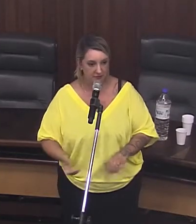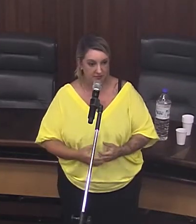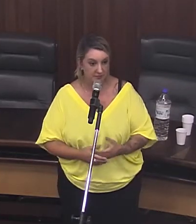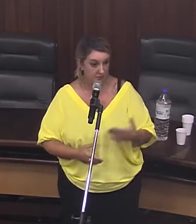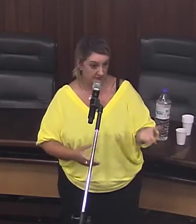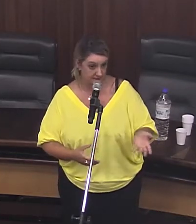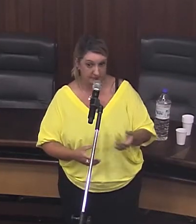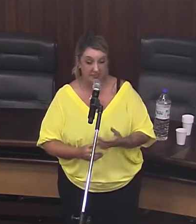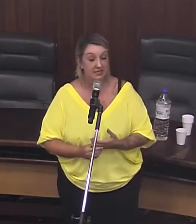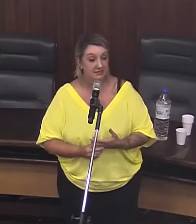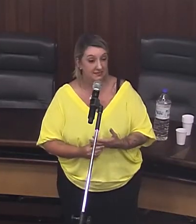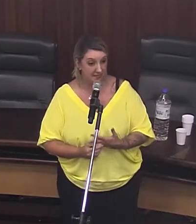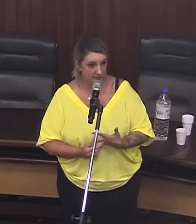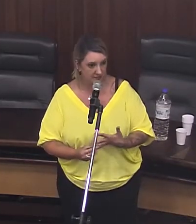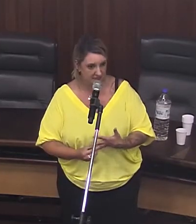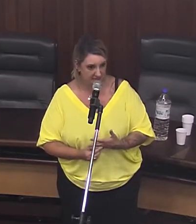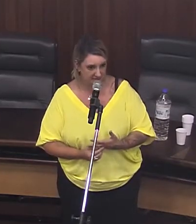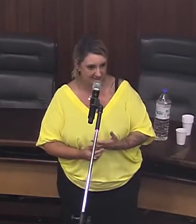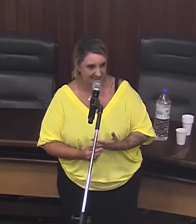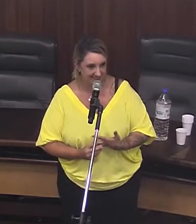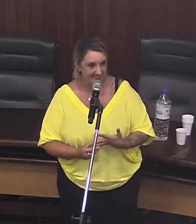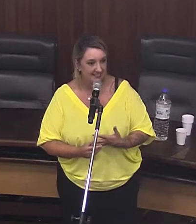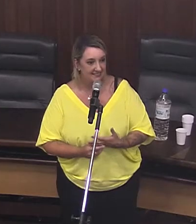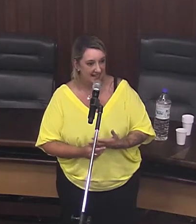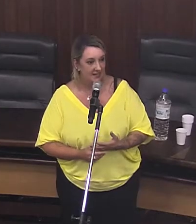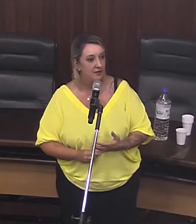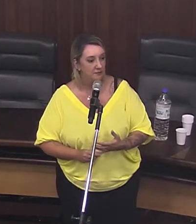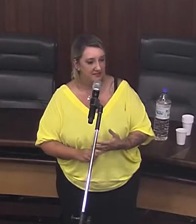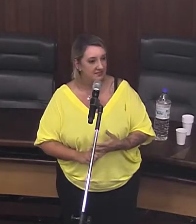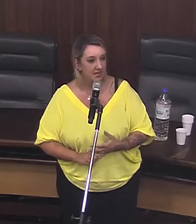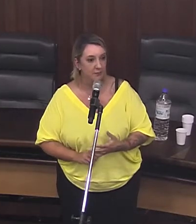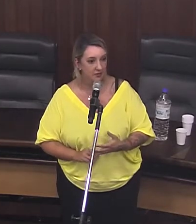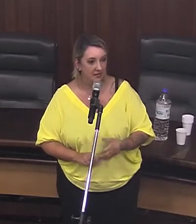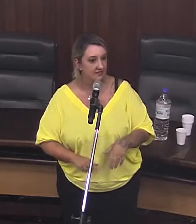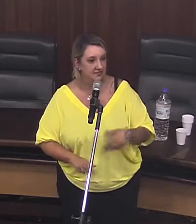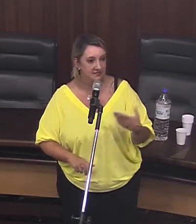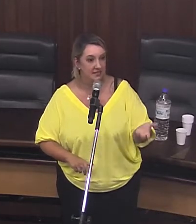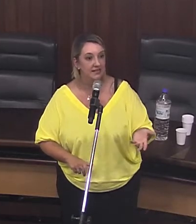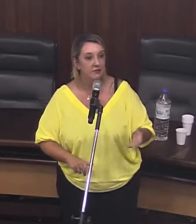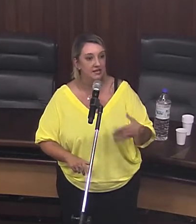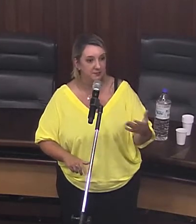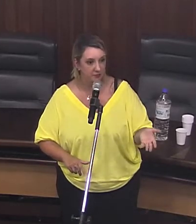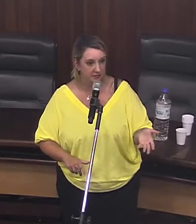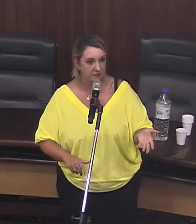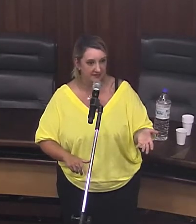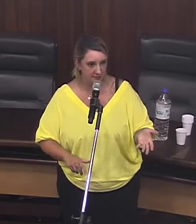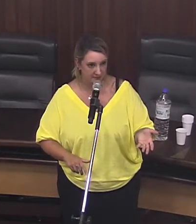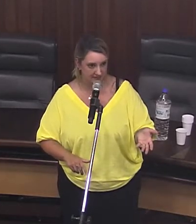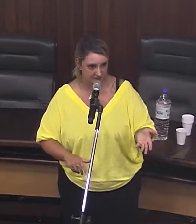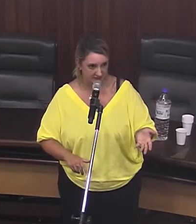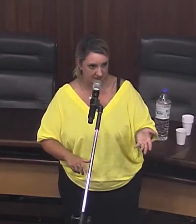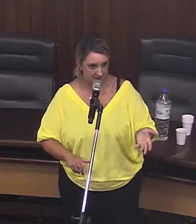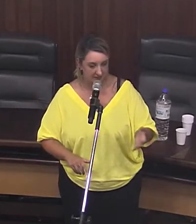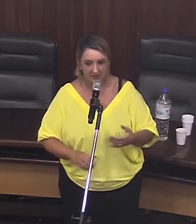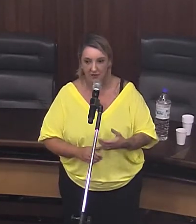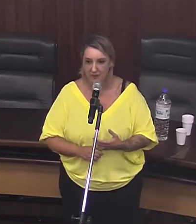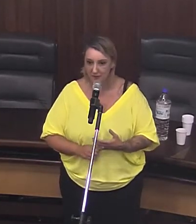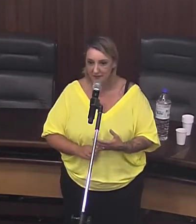dia, passou uma semana. Vocês lembram a gente. Tá? Mas, assim, é porque, às vezes, você leu e respondeu mentalmente. Não é por